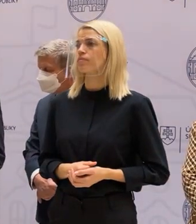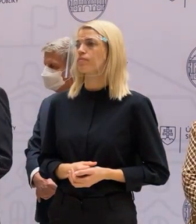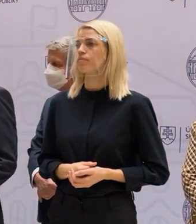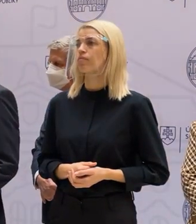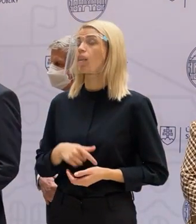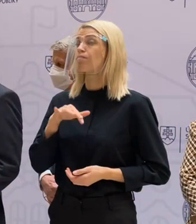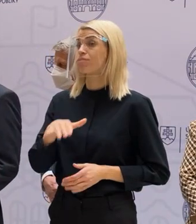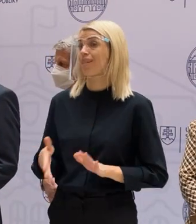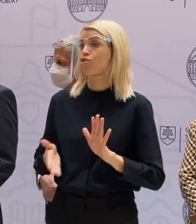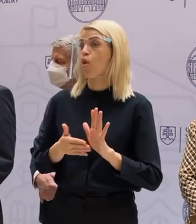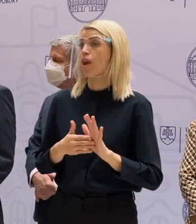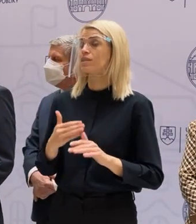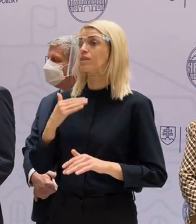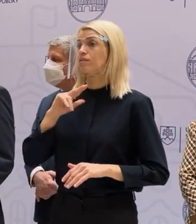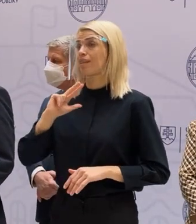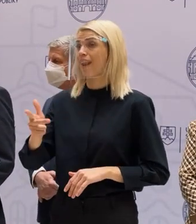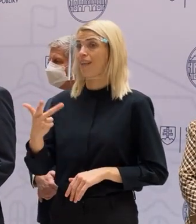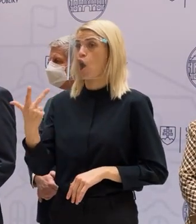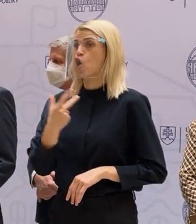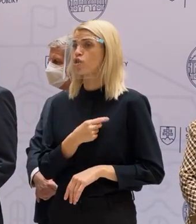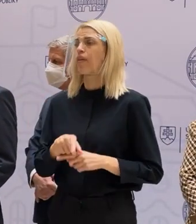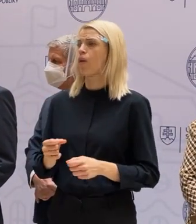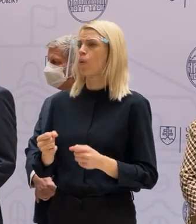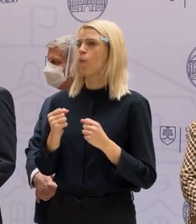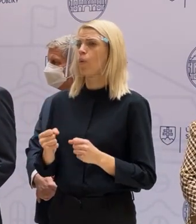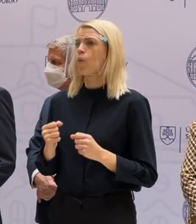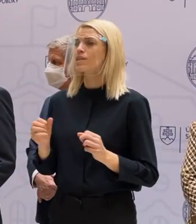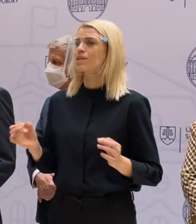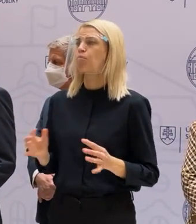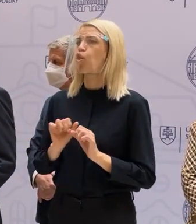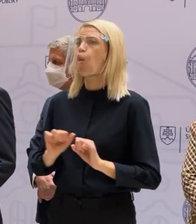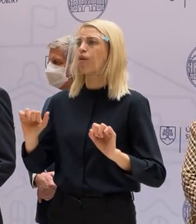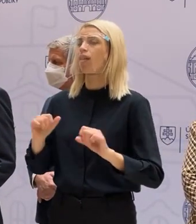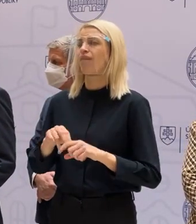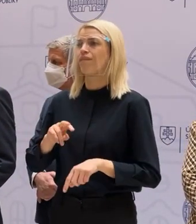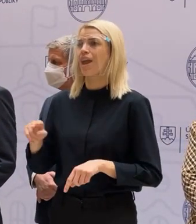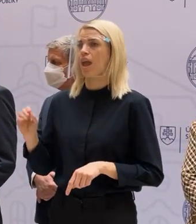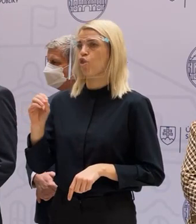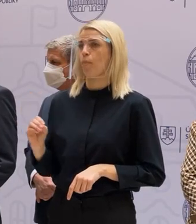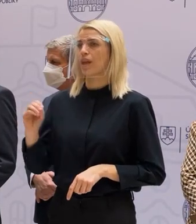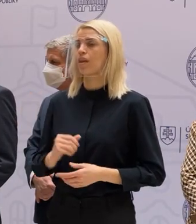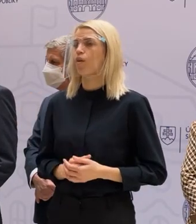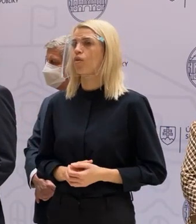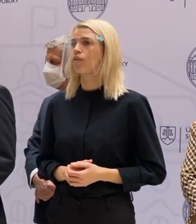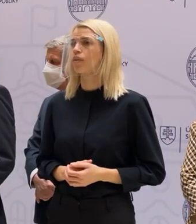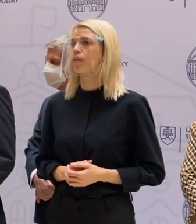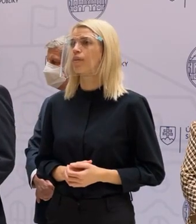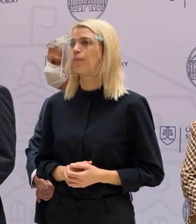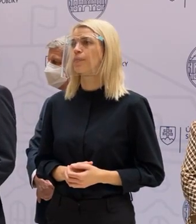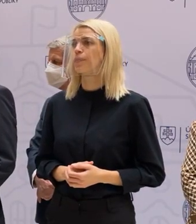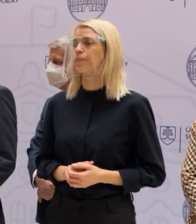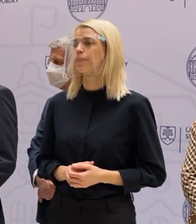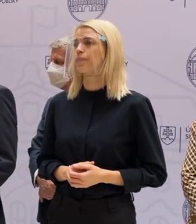Je dokázané, že to tretie očkovanie výrazne zlepšuje ochranu pri variante Omikron, takže